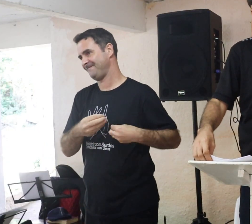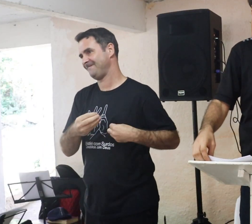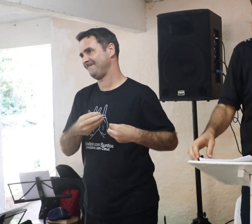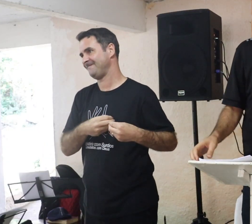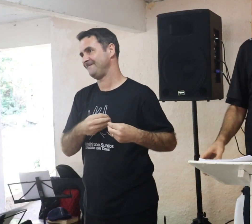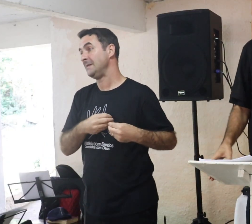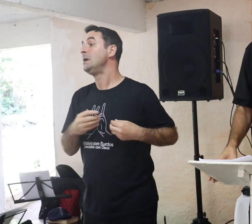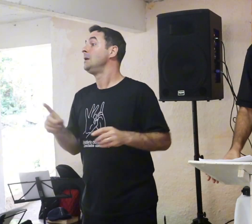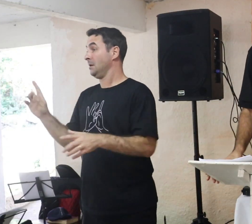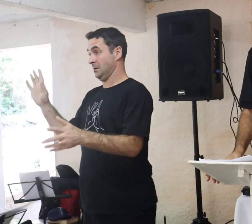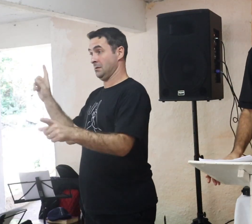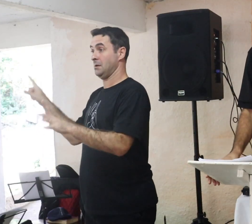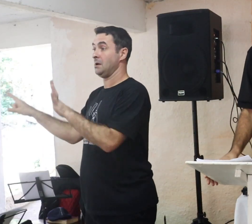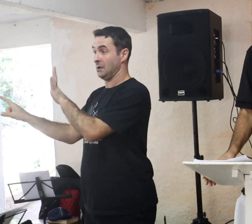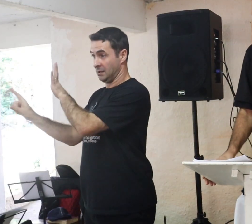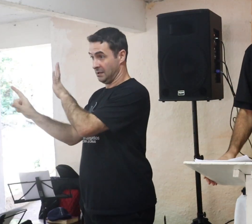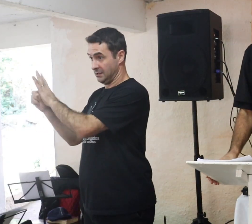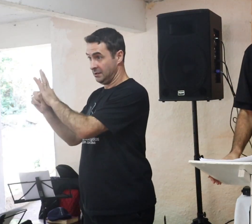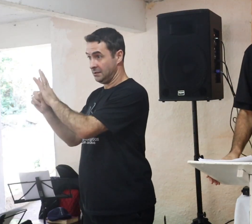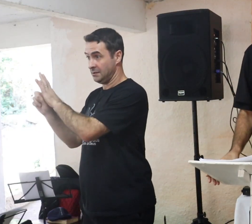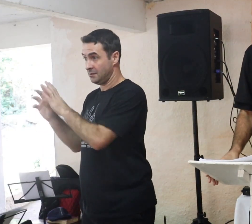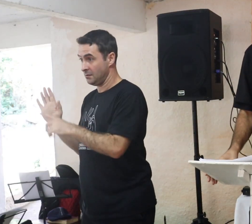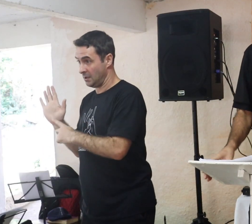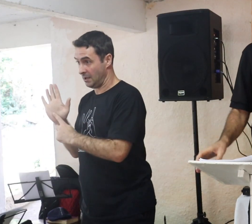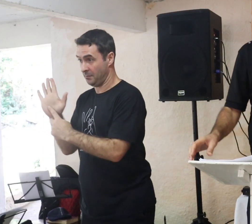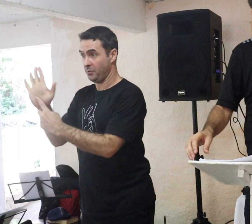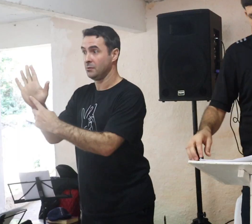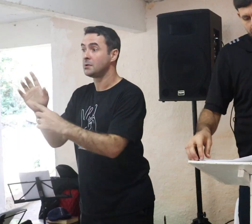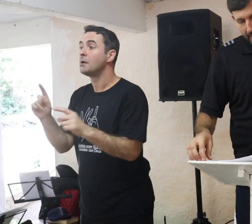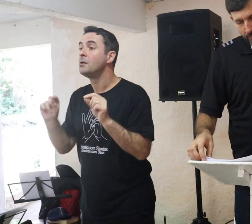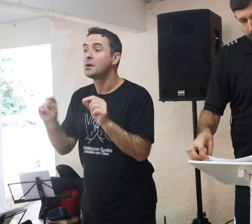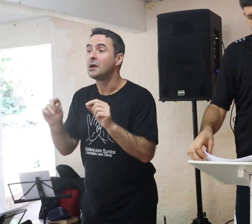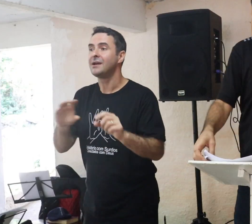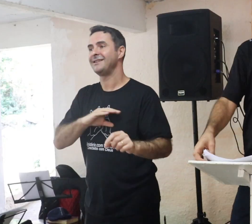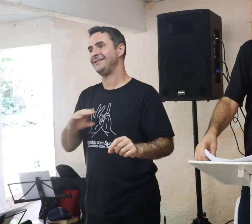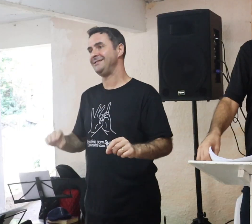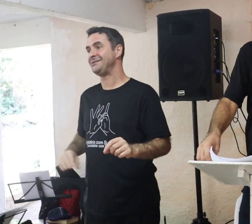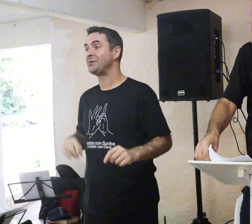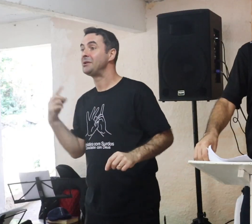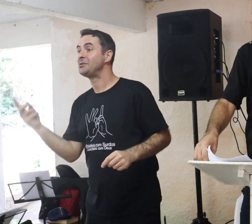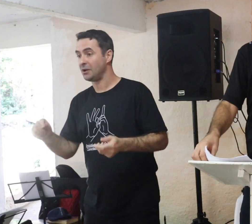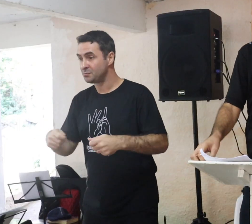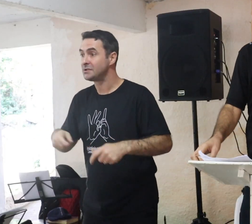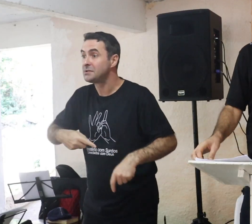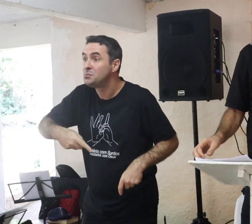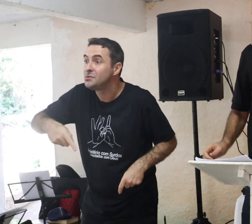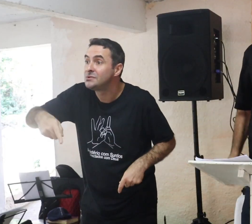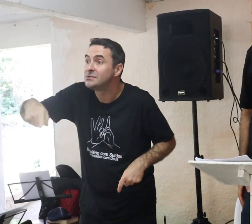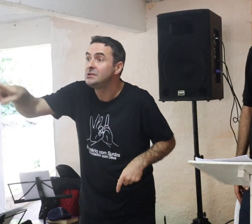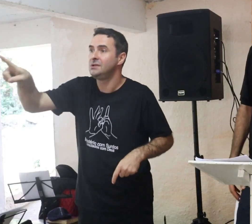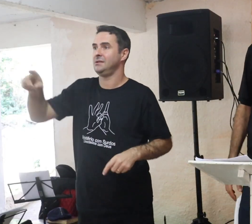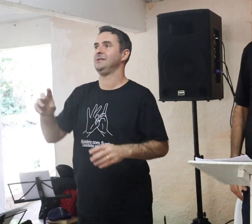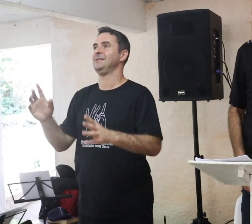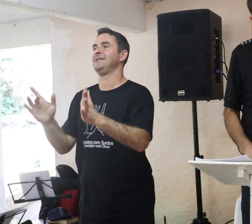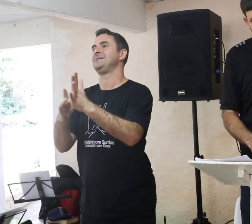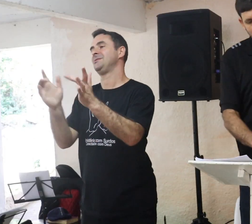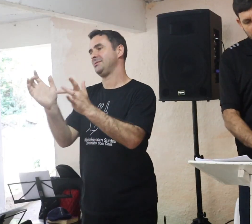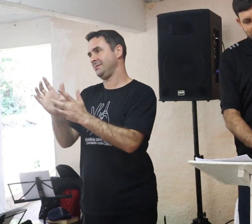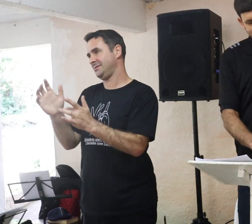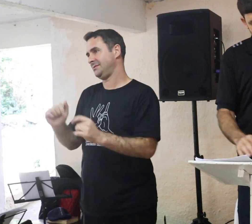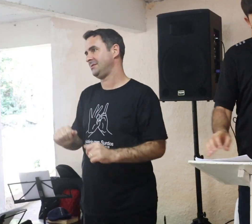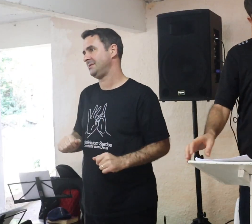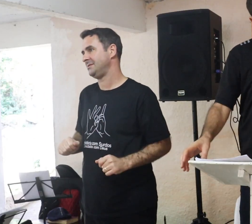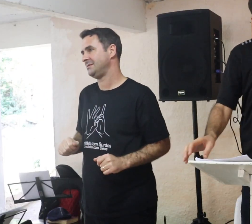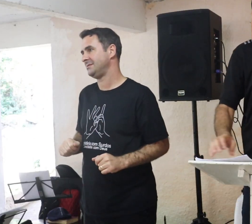Cristo. No versículo 57, nós vemos que essa lembrança redunda em